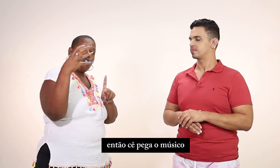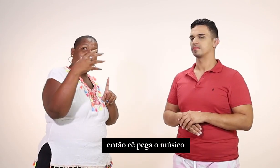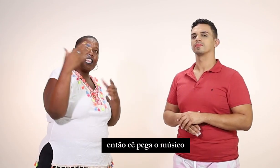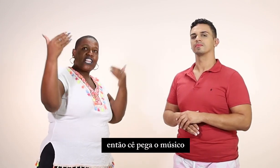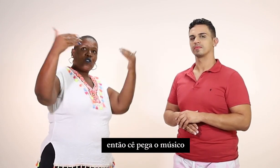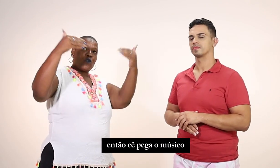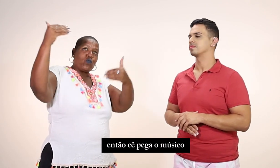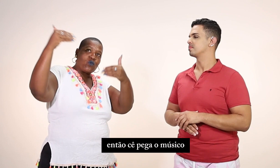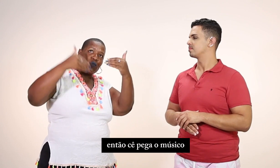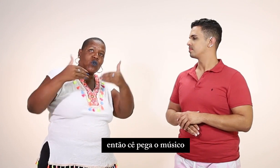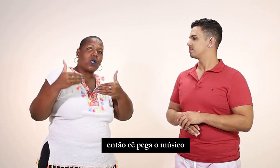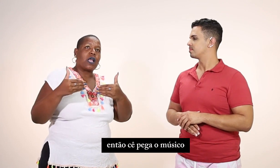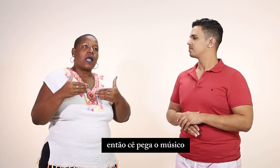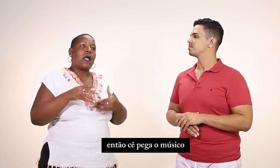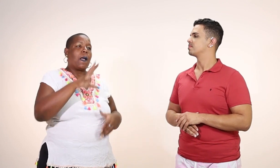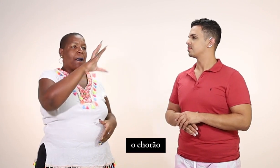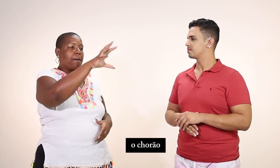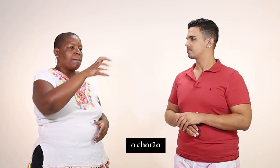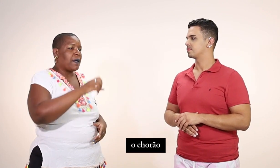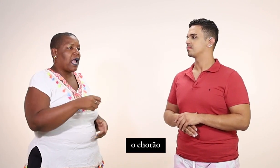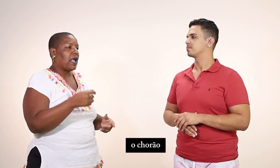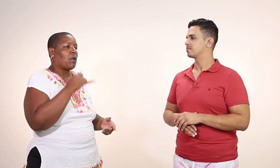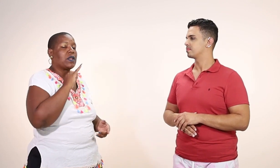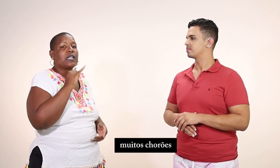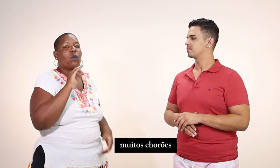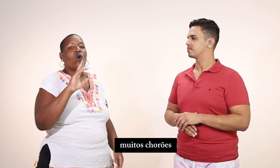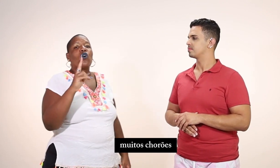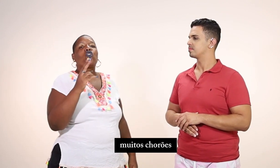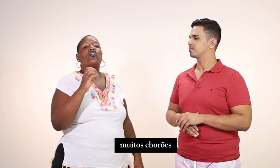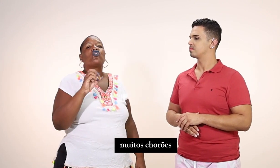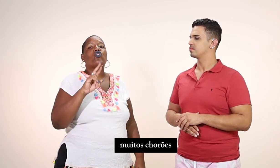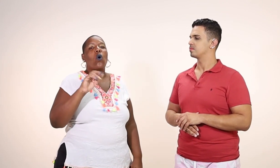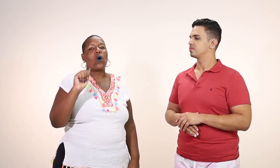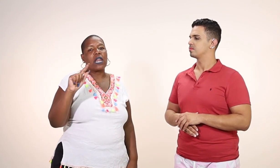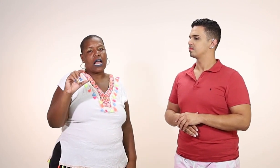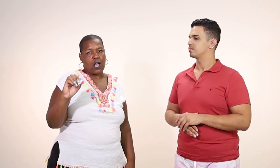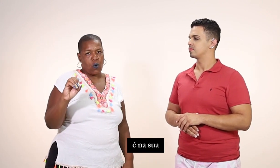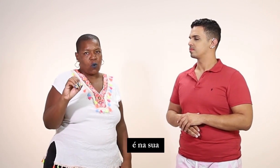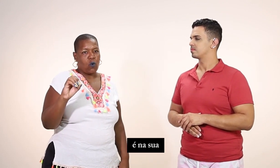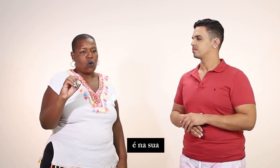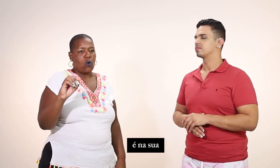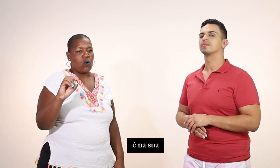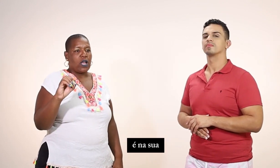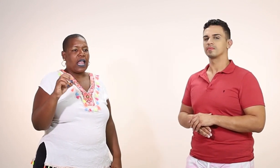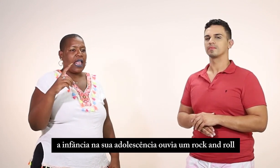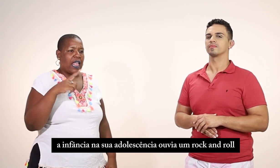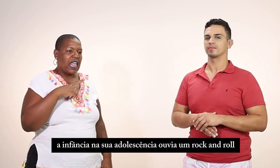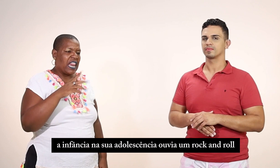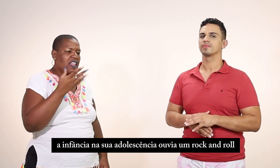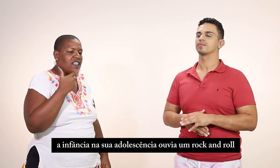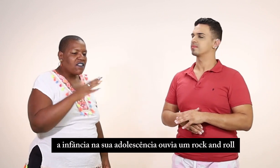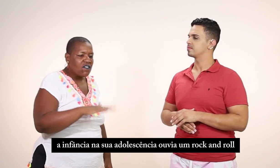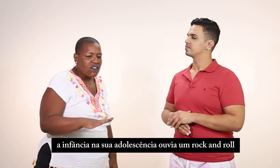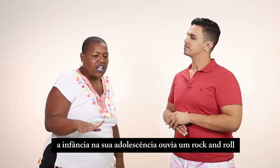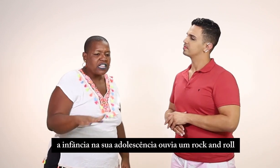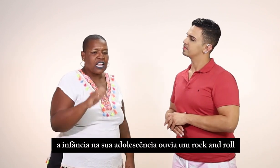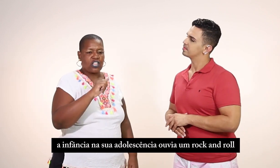Então, você pega o músico, o chorão, muitos chorões na sua infância, na sua adolescência, ouviam